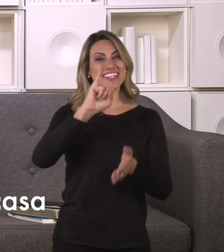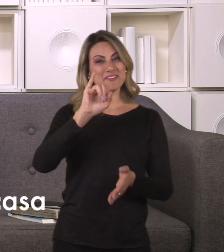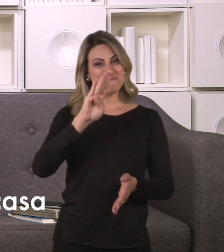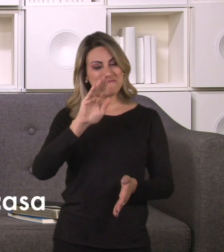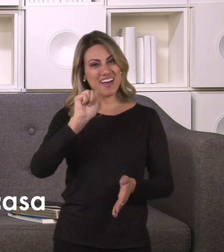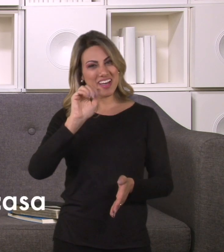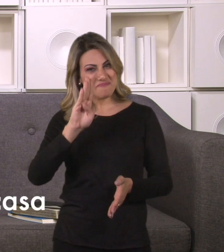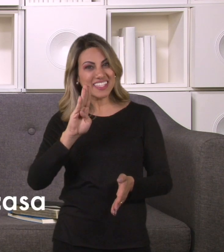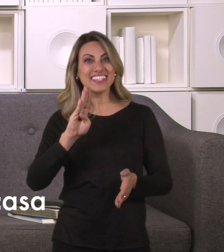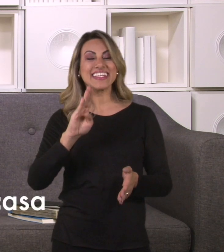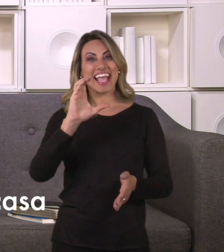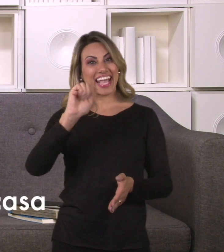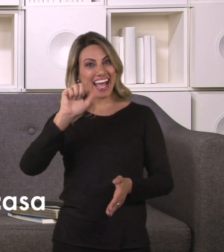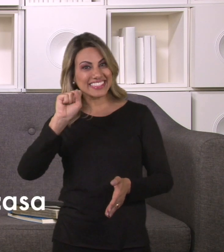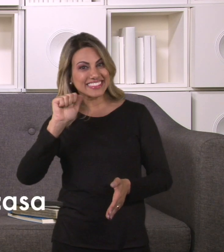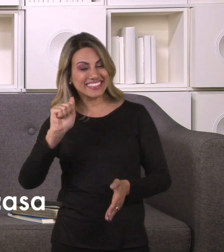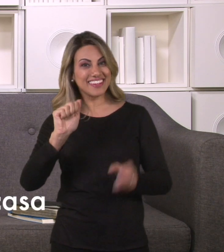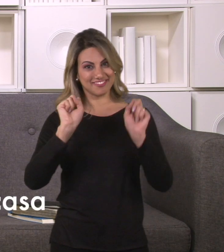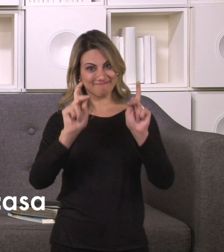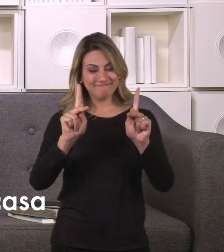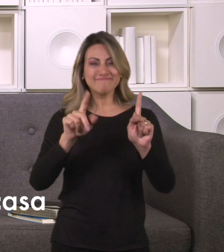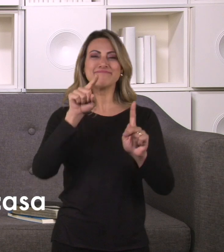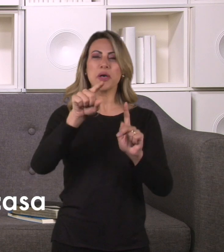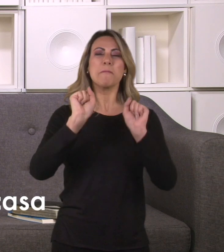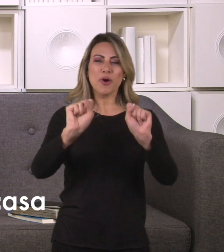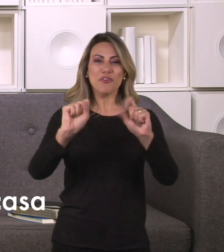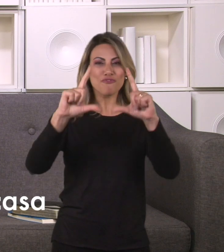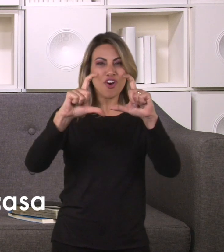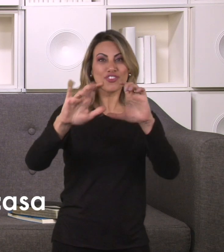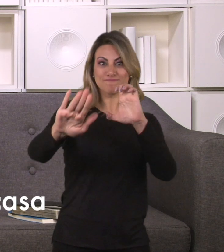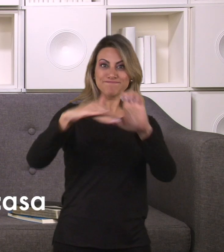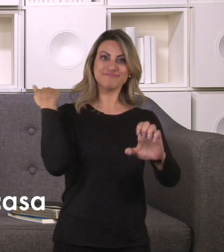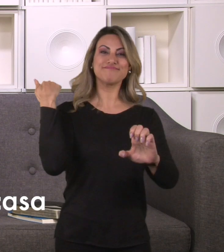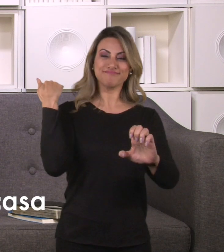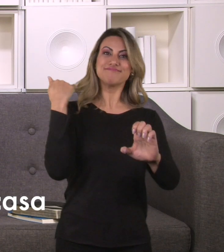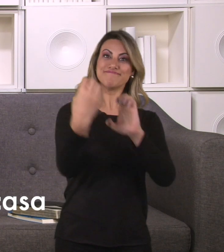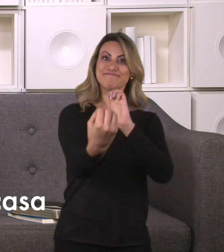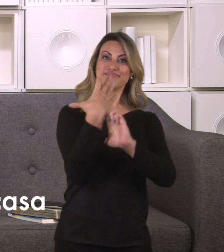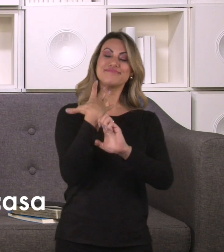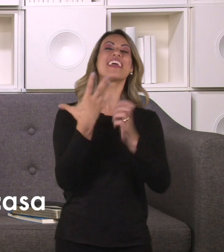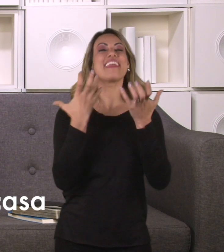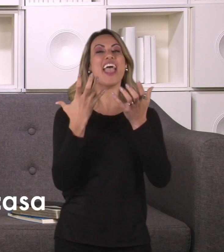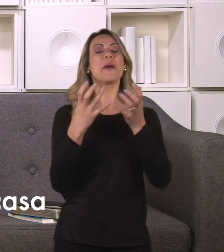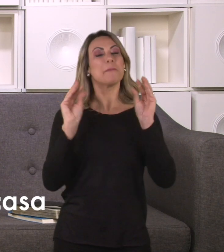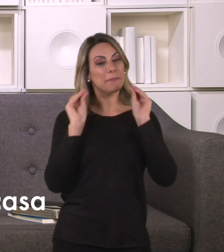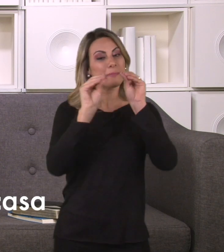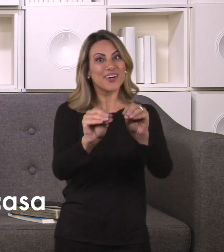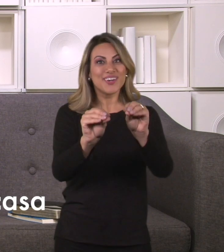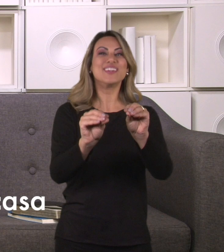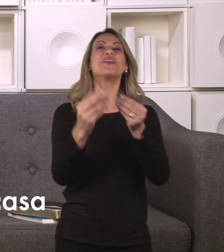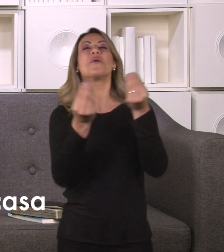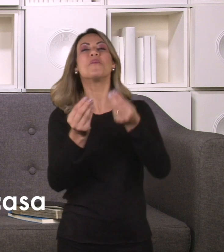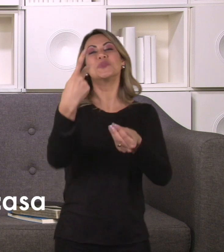@ibabcasa, mande as suas fotos, compartilhe o seu grupo, aquilo que está acontecendo na sua casa, na sua roda de conversa,